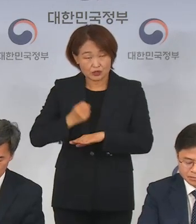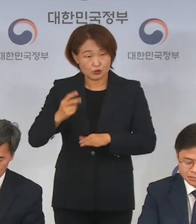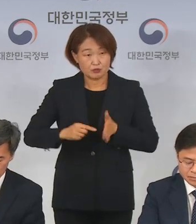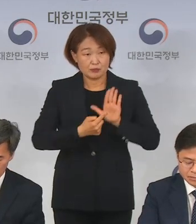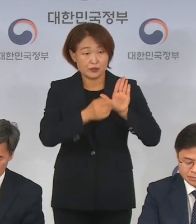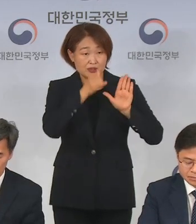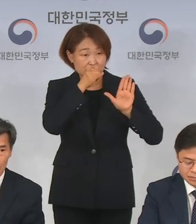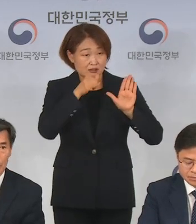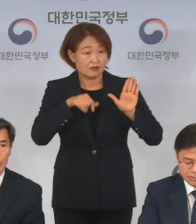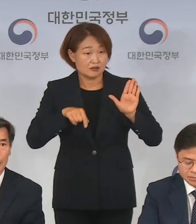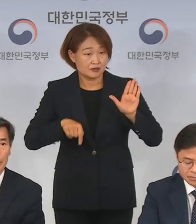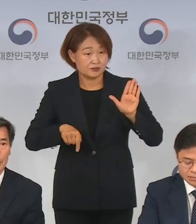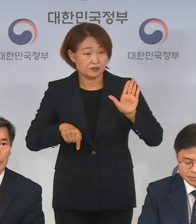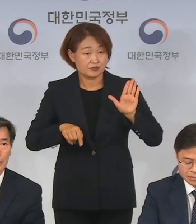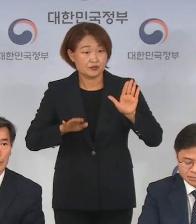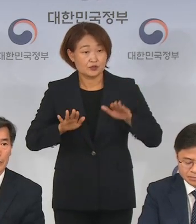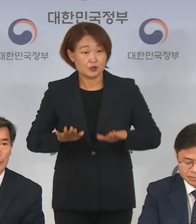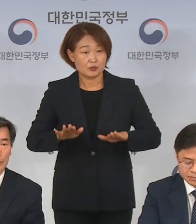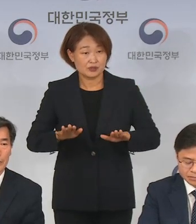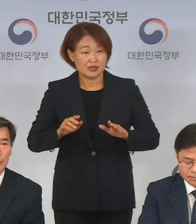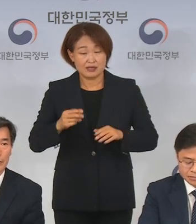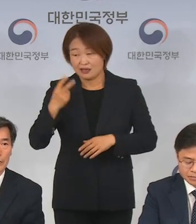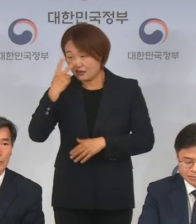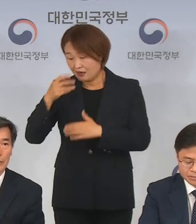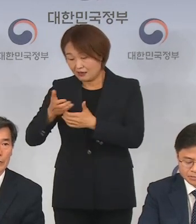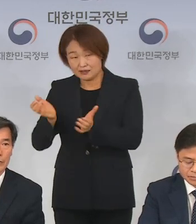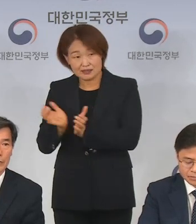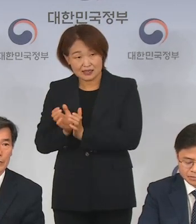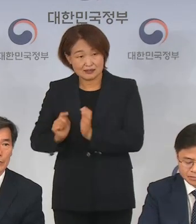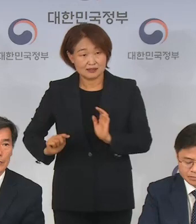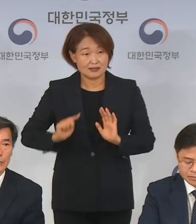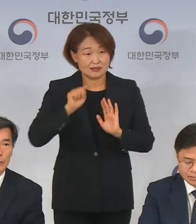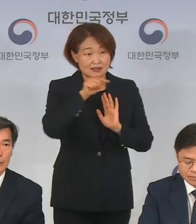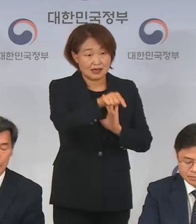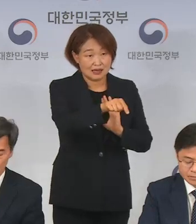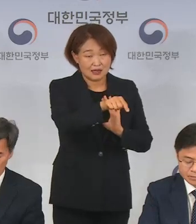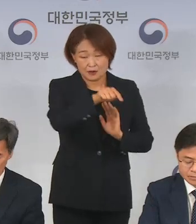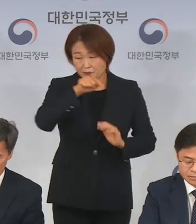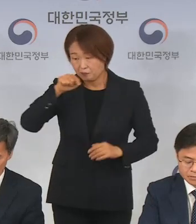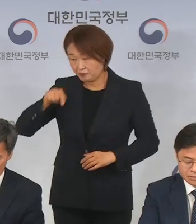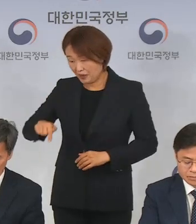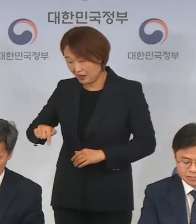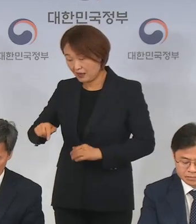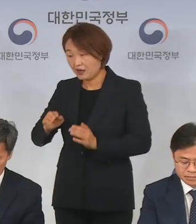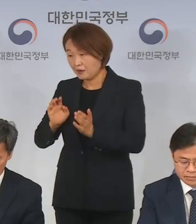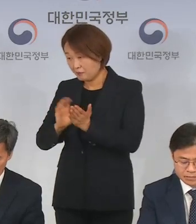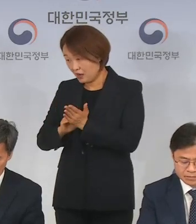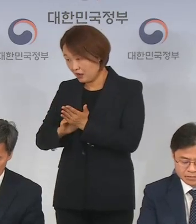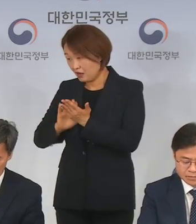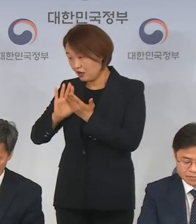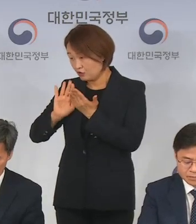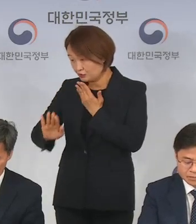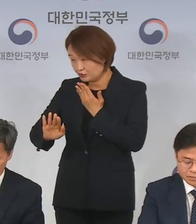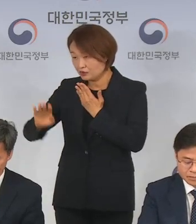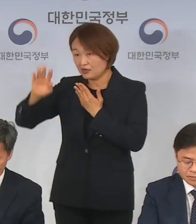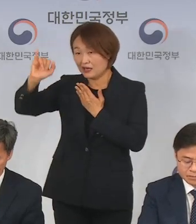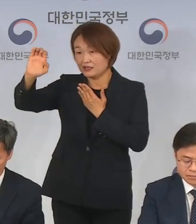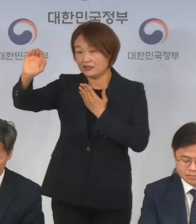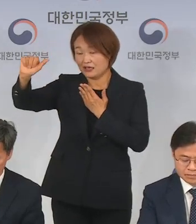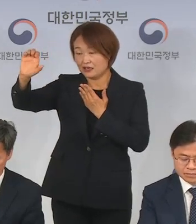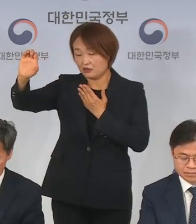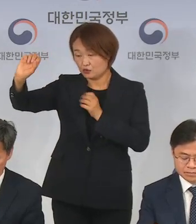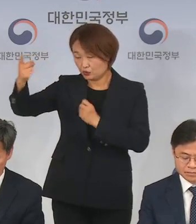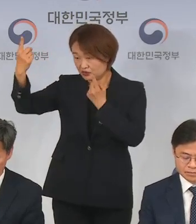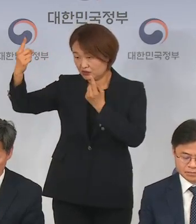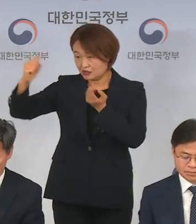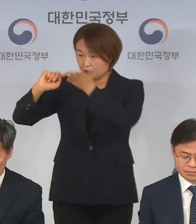발표한다고 했는데, 이번 시찰단 활동 내역도 그때 같이 발표하는지 아니면 따로 별도로 발표하는지